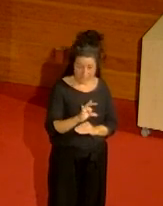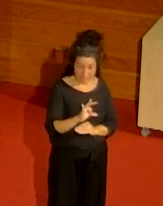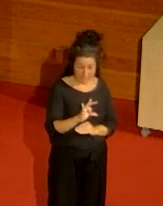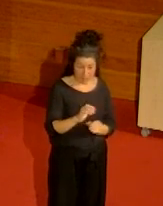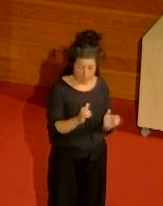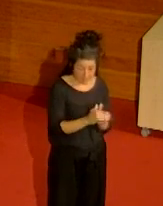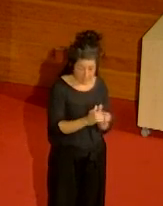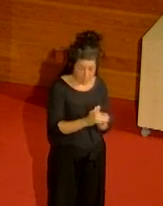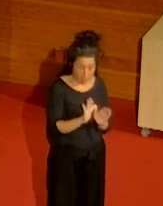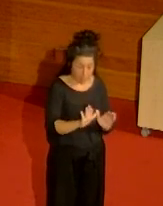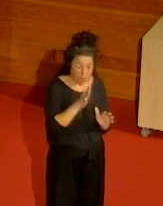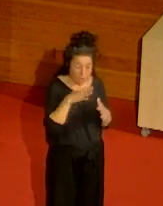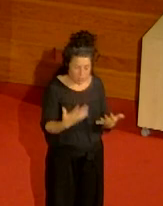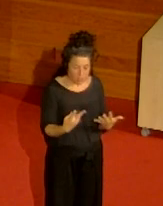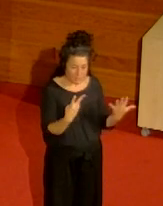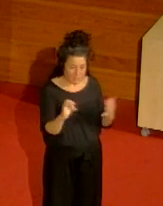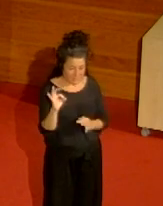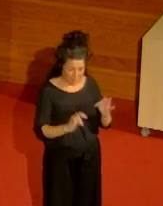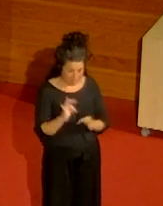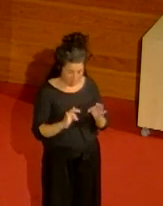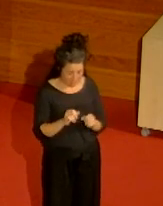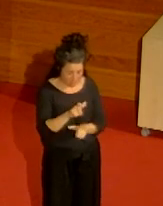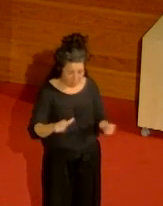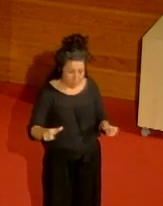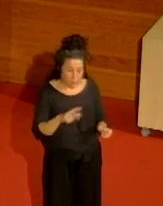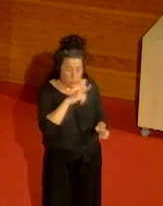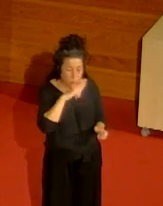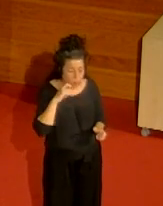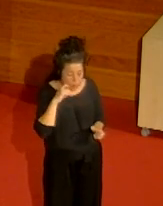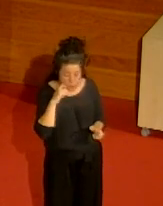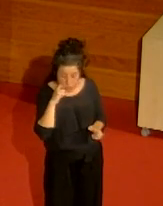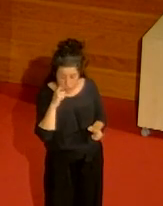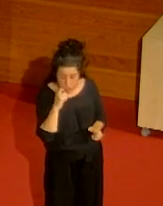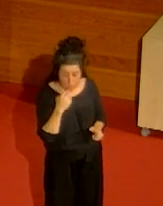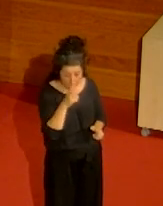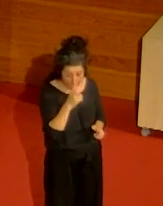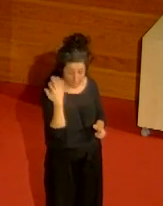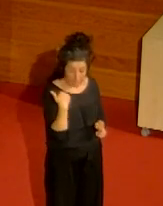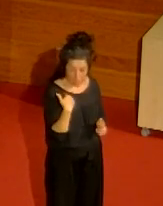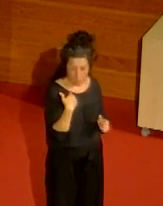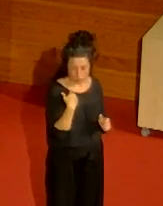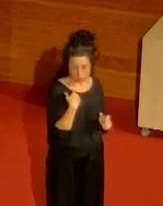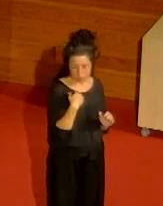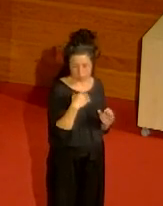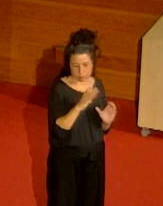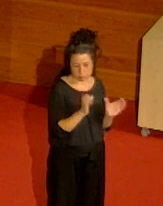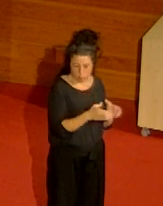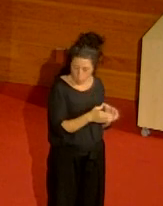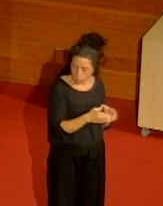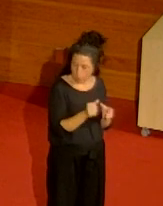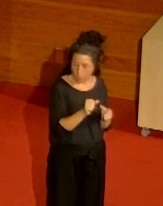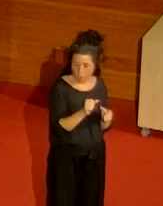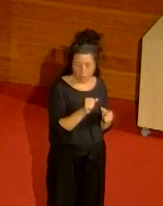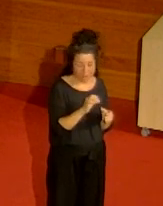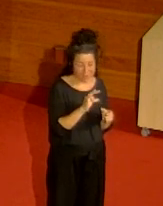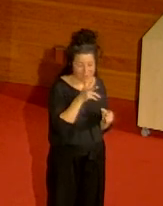son el 70% de la población judía y losas que nacíes esa antigua clase dirigente hoy son una minoría que son el 30%